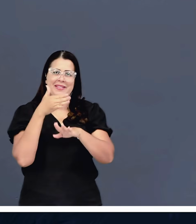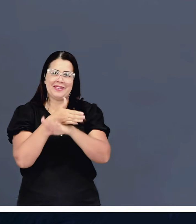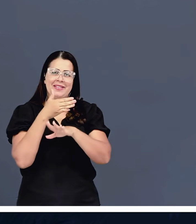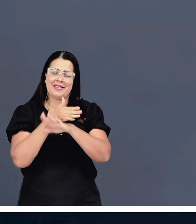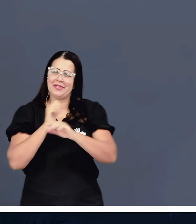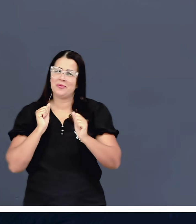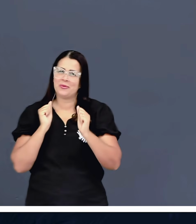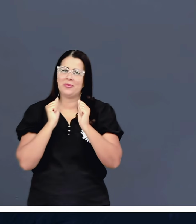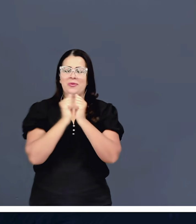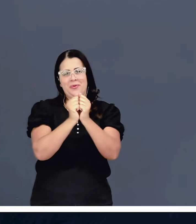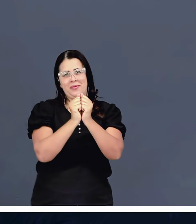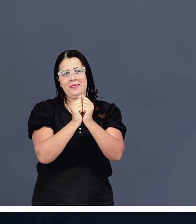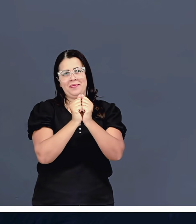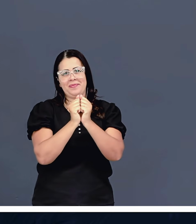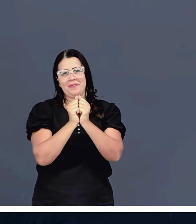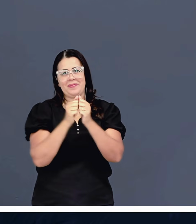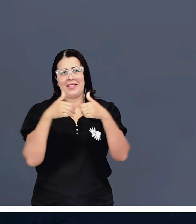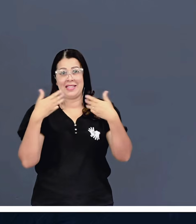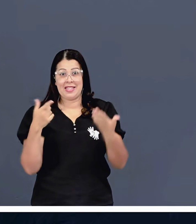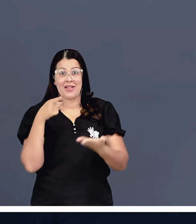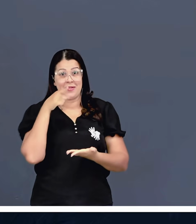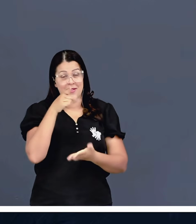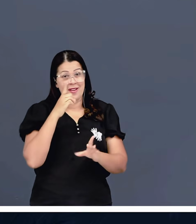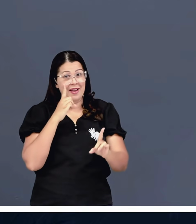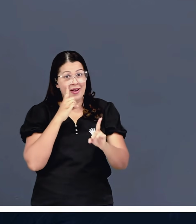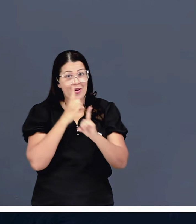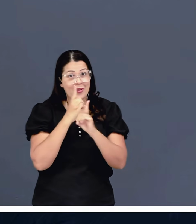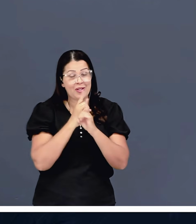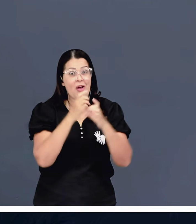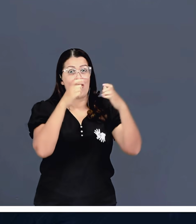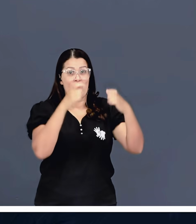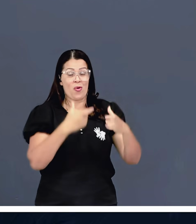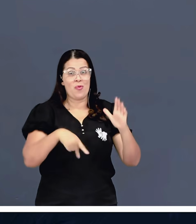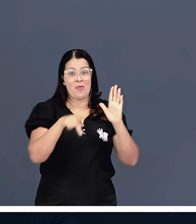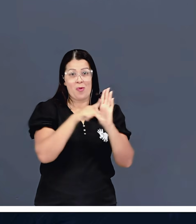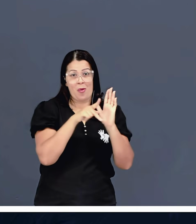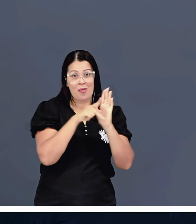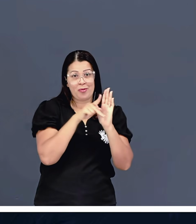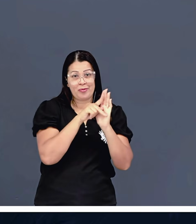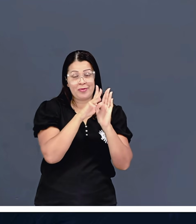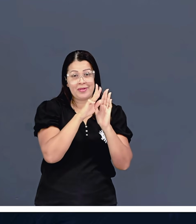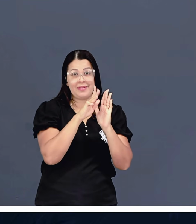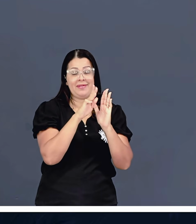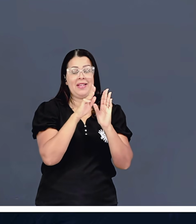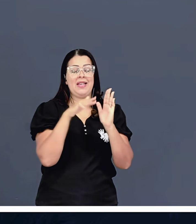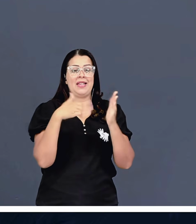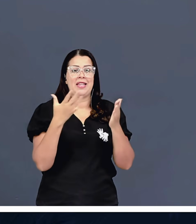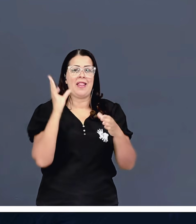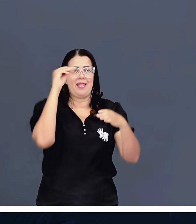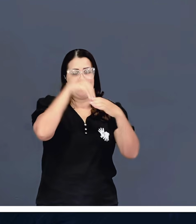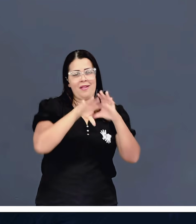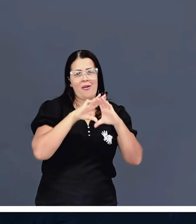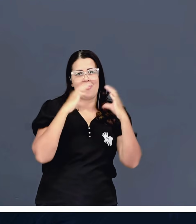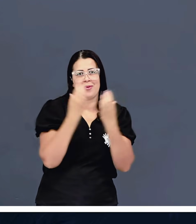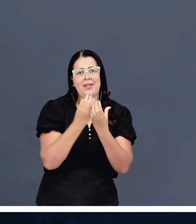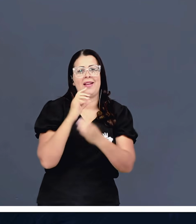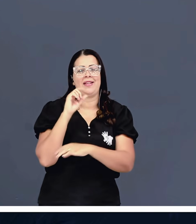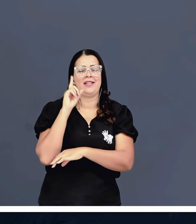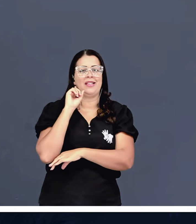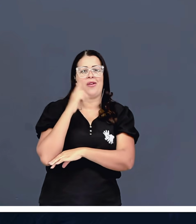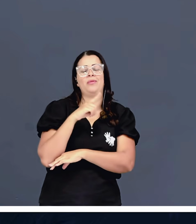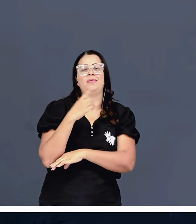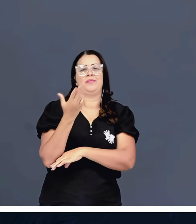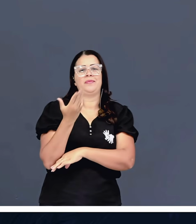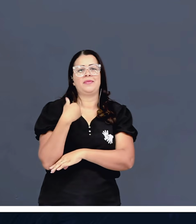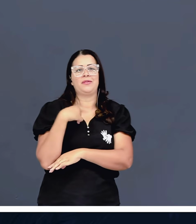fazer parte disso. É assim que você vai encontrar o seu grupo de identificação dentro da comunidade, você vai encontrar as pessoas